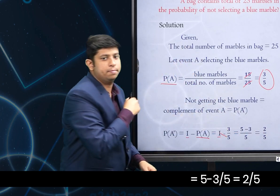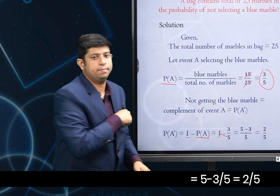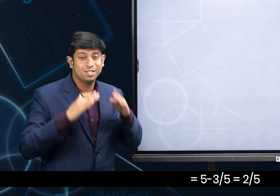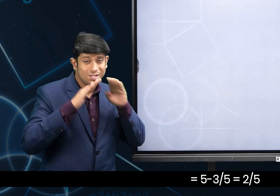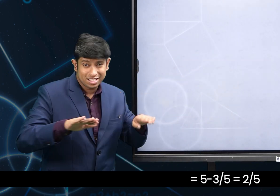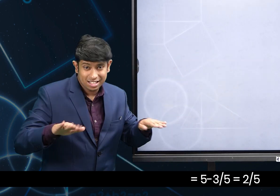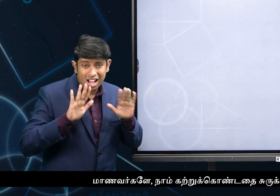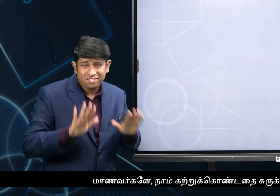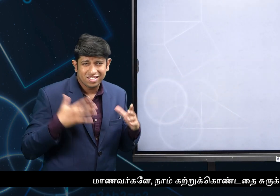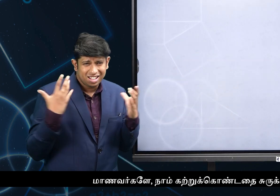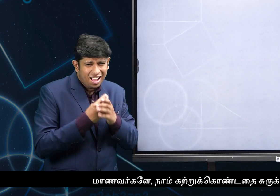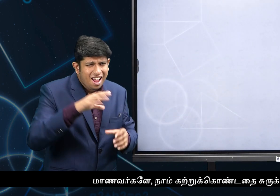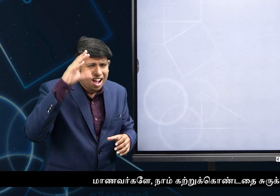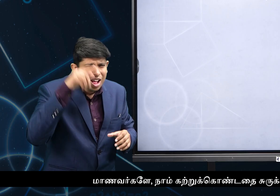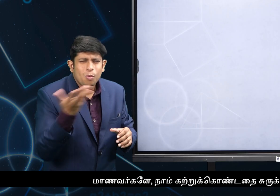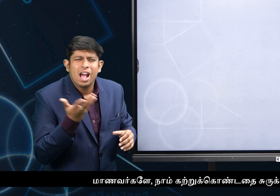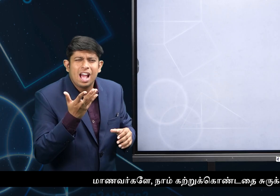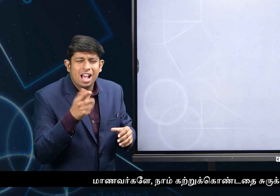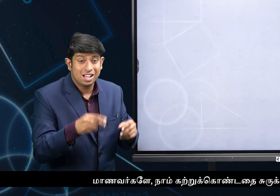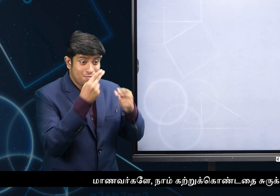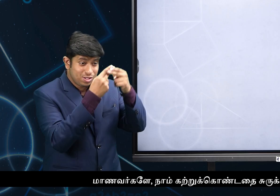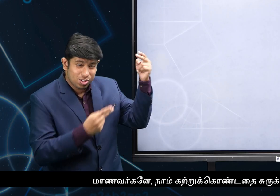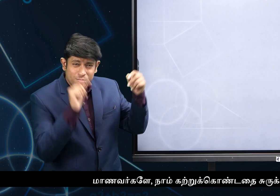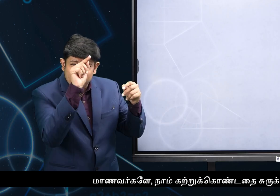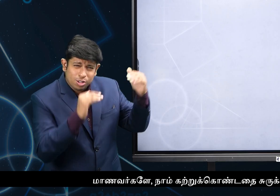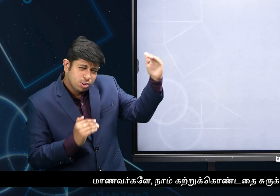கீழ்க்கோடு 5. மாணவர்களே, நாம் கண்டதை சுருக்கமாக கூறுவோம்.